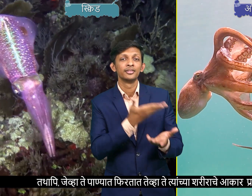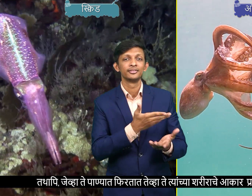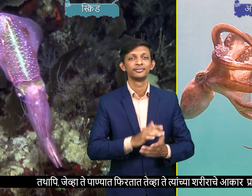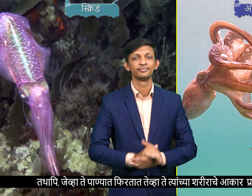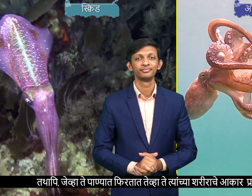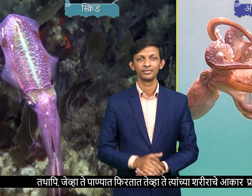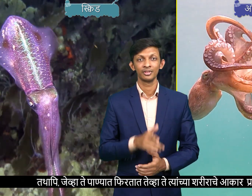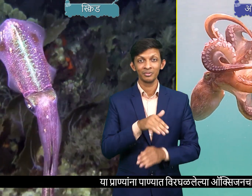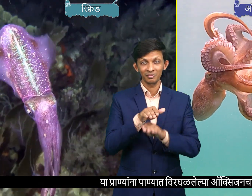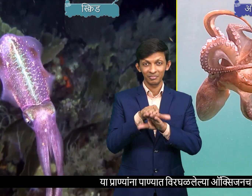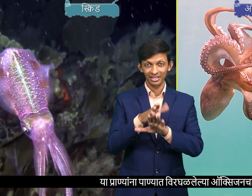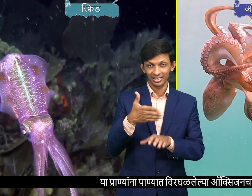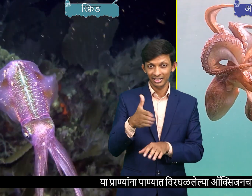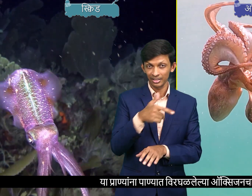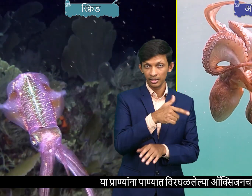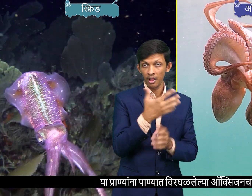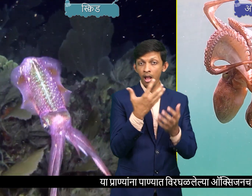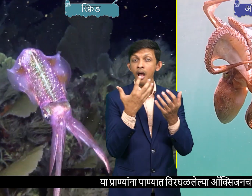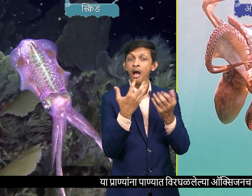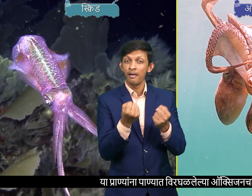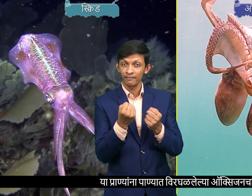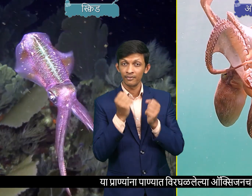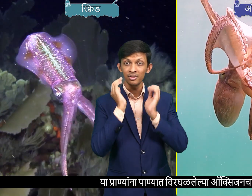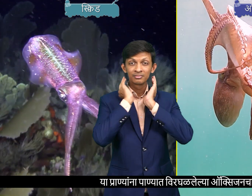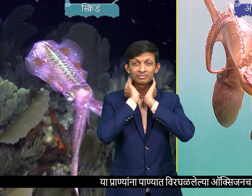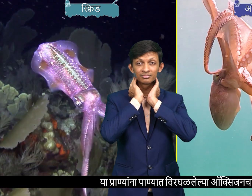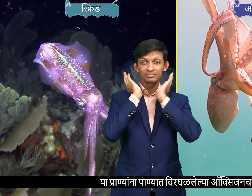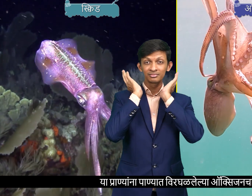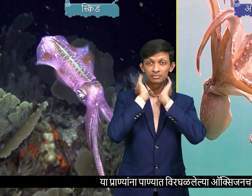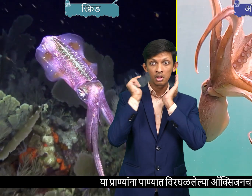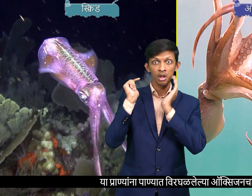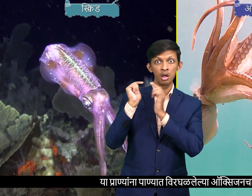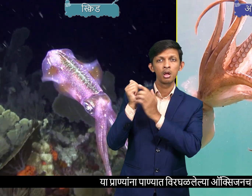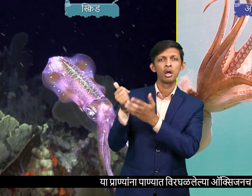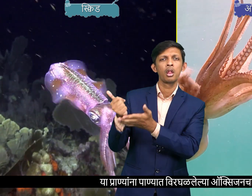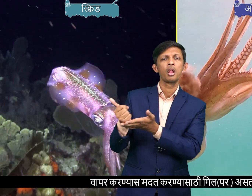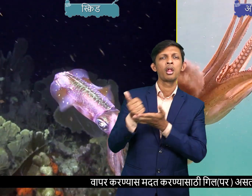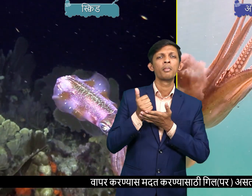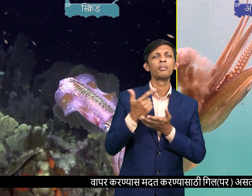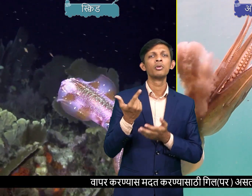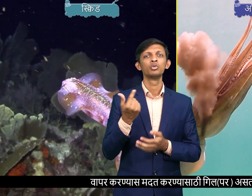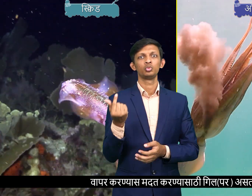करतात. या प्राण्यांना पाण्यात विरघळलेल्या ऑक्सिजनचा वापर करण्यास